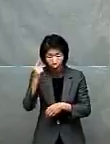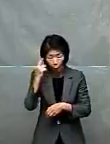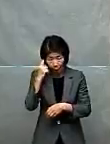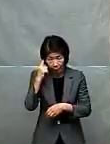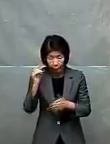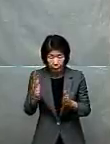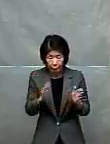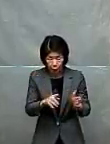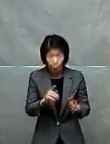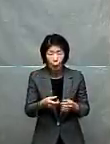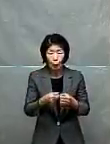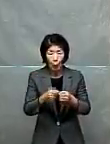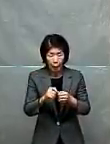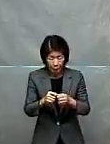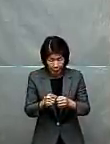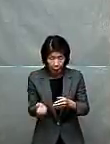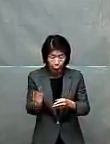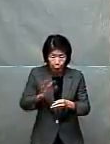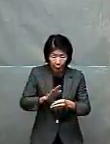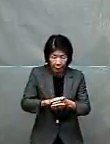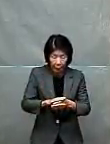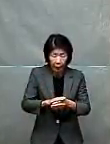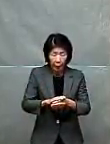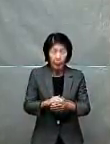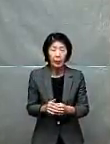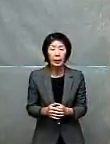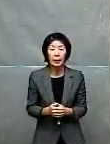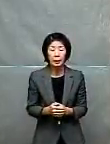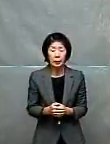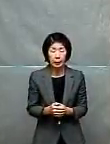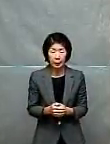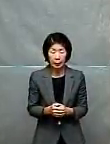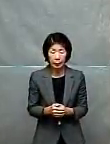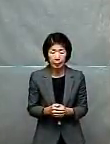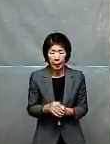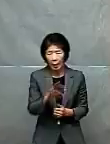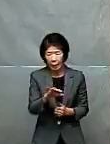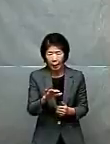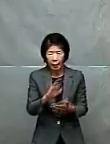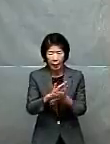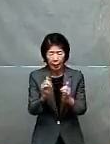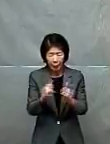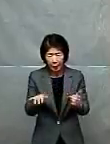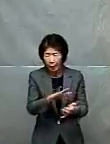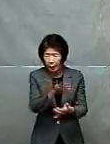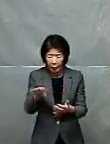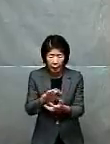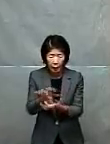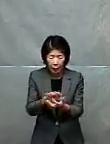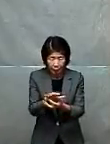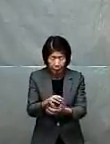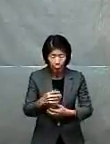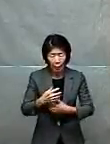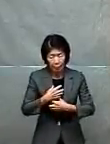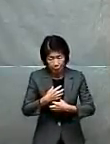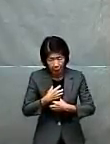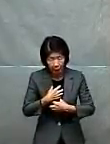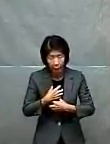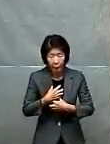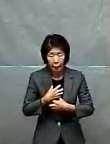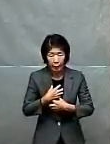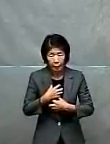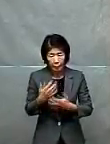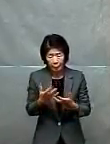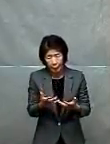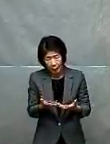であのそういったことも含めてですね、あの、まあ、お騒がせしてしまったりご心配、おかけ